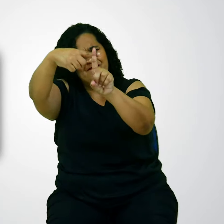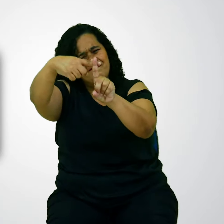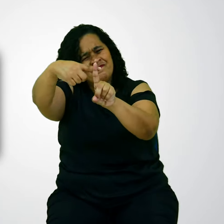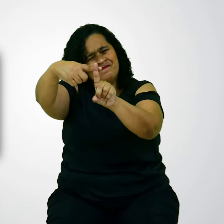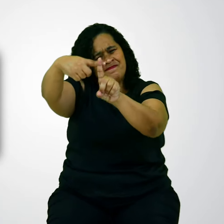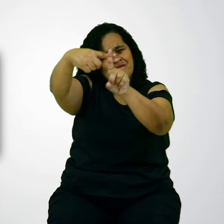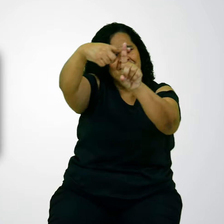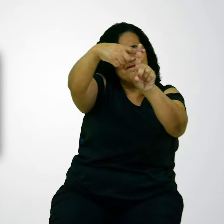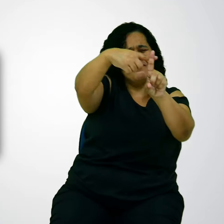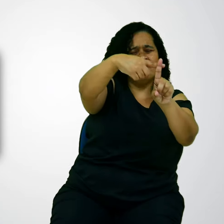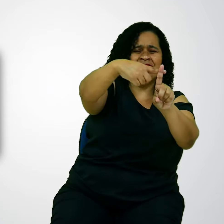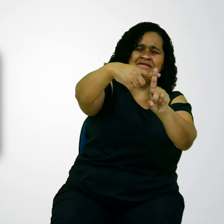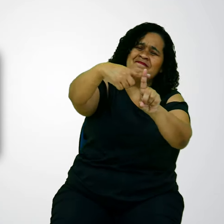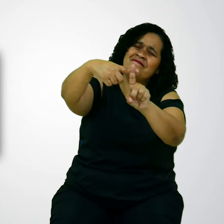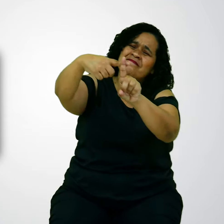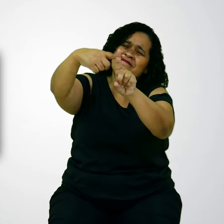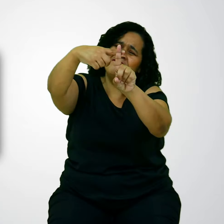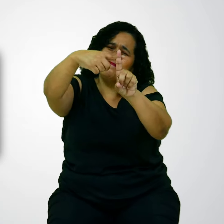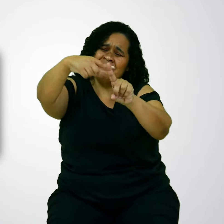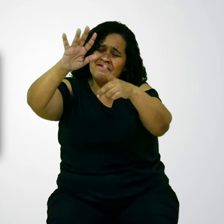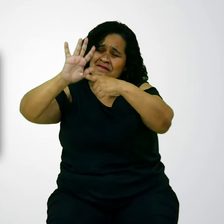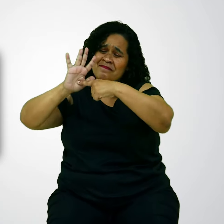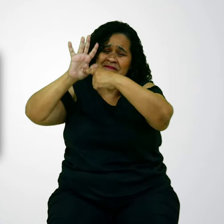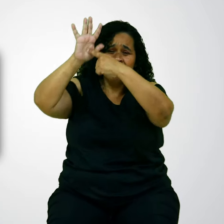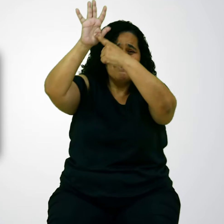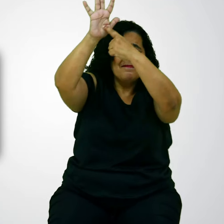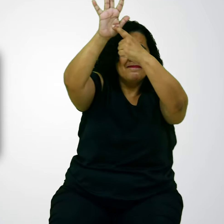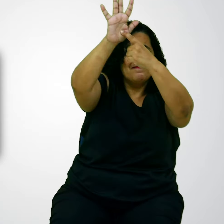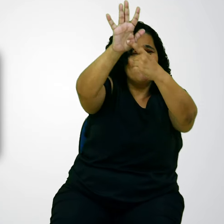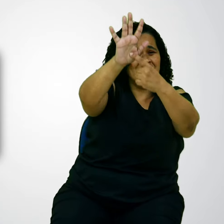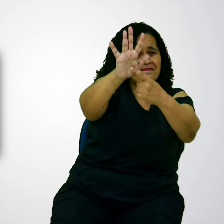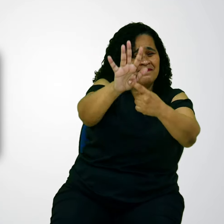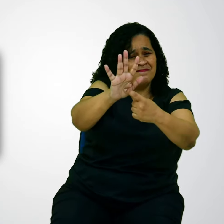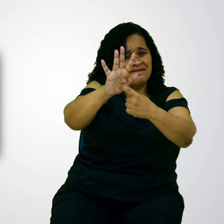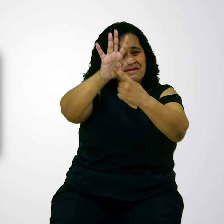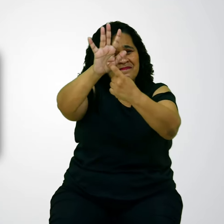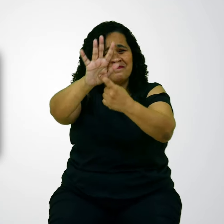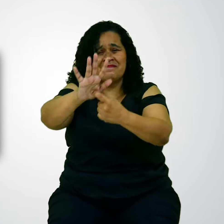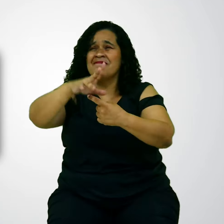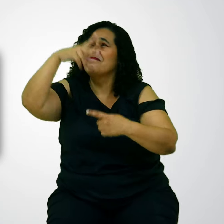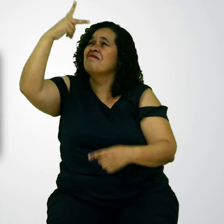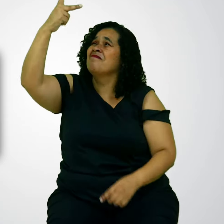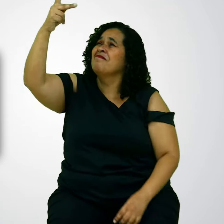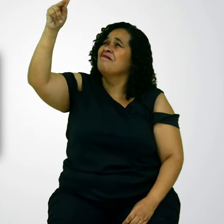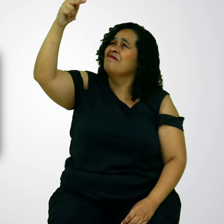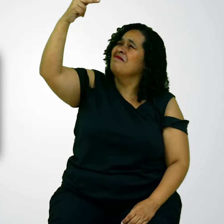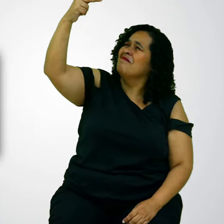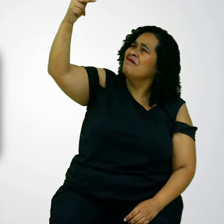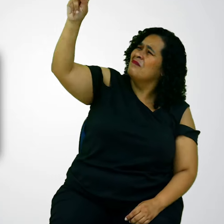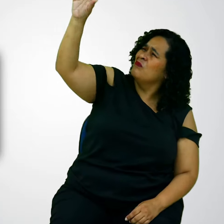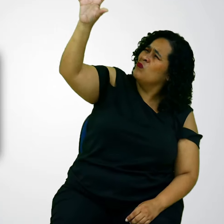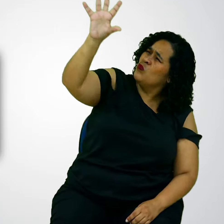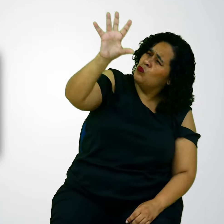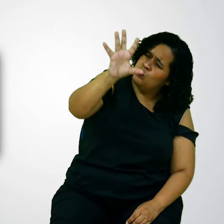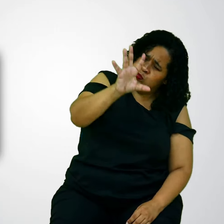cruz para mostrar-me o seu eterno